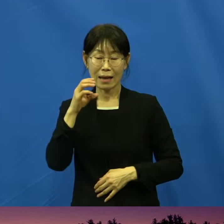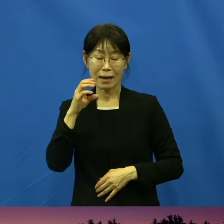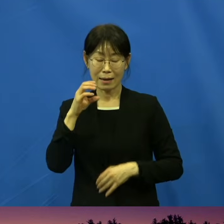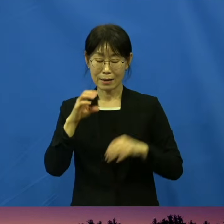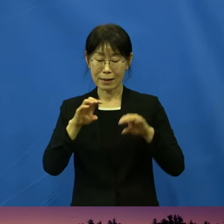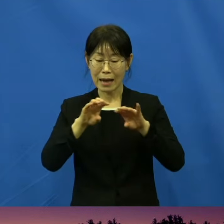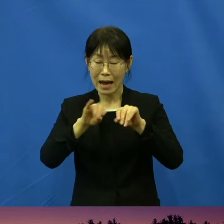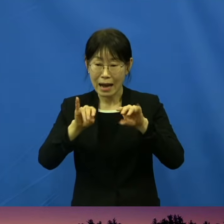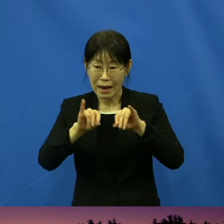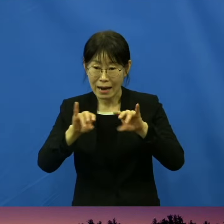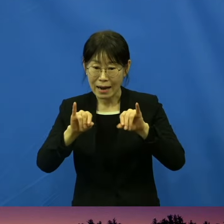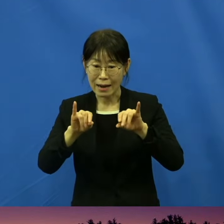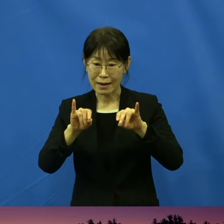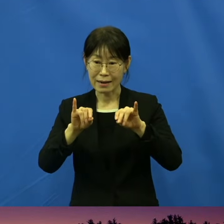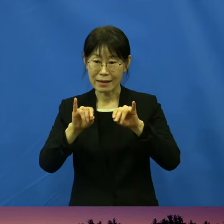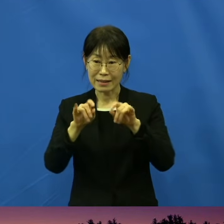거잖아요.